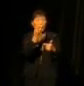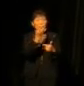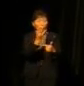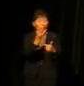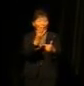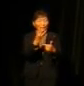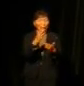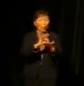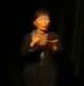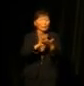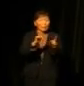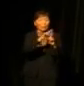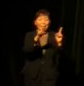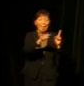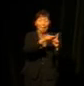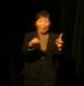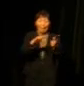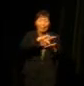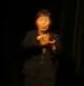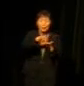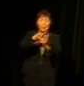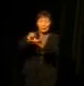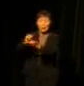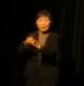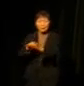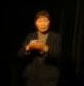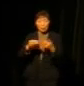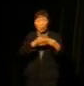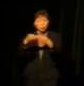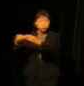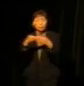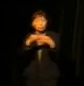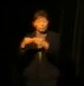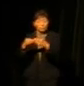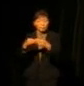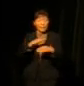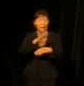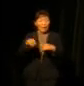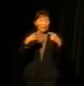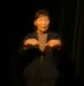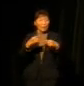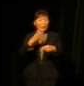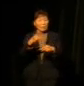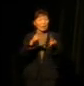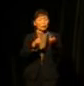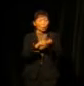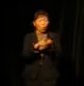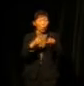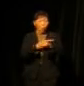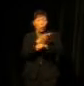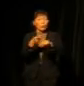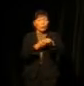8台ですね、8時まで鹿島小学校。あとは原町三小は、1時間ずれて大型バス3台